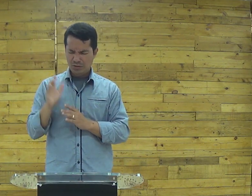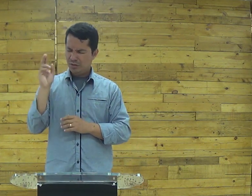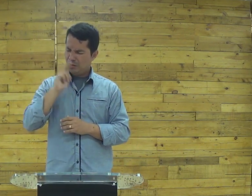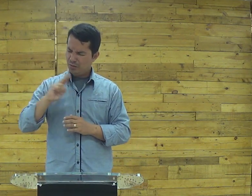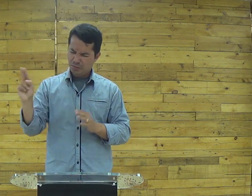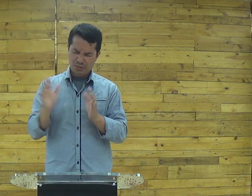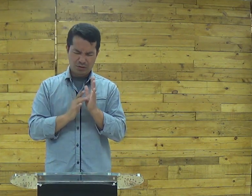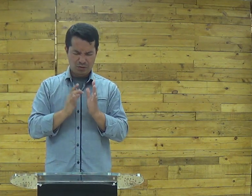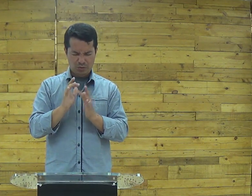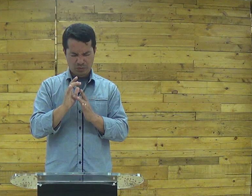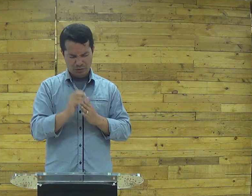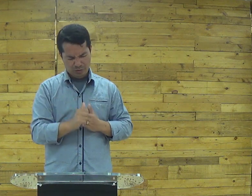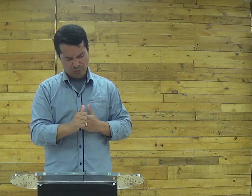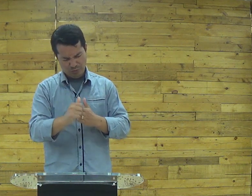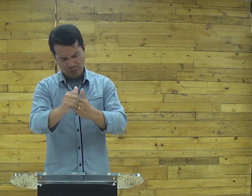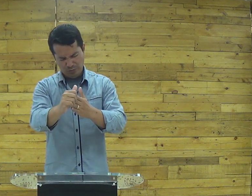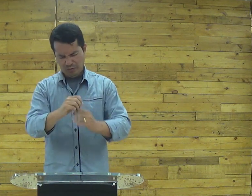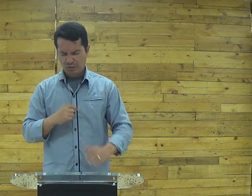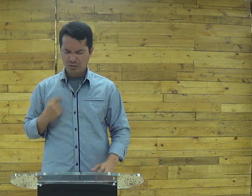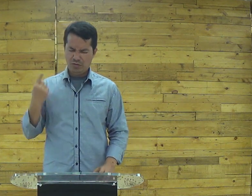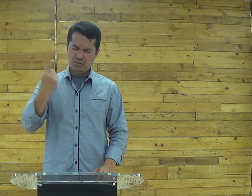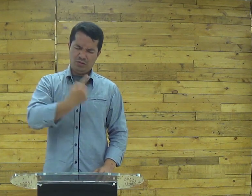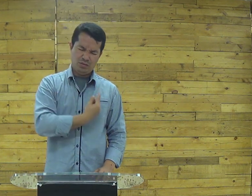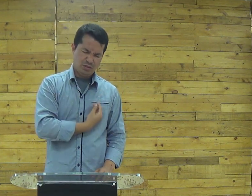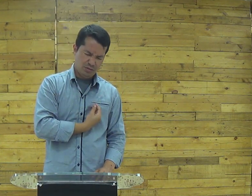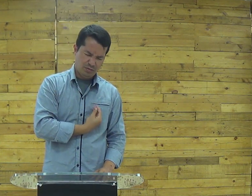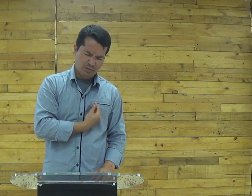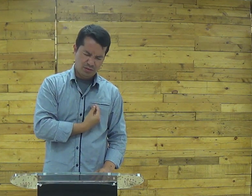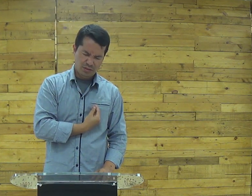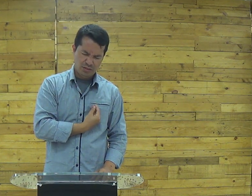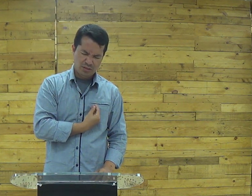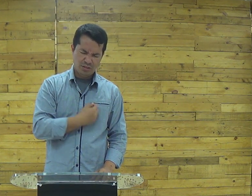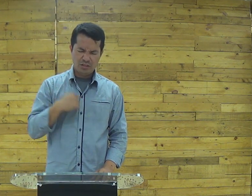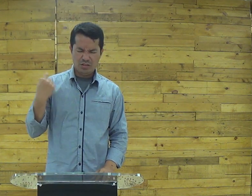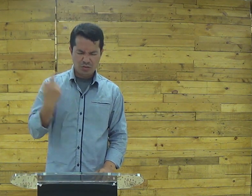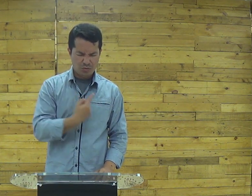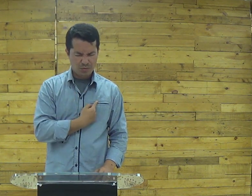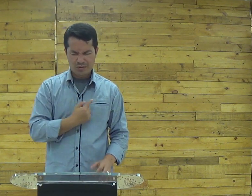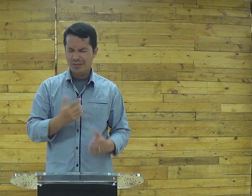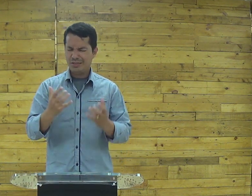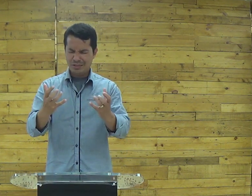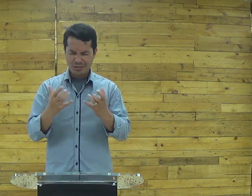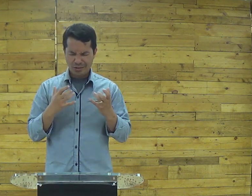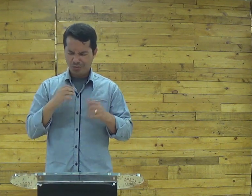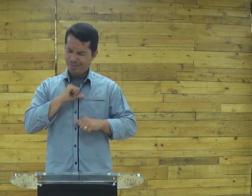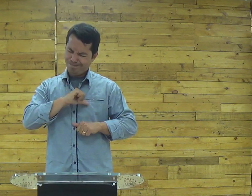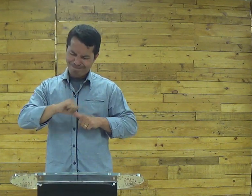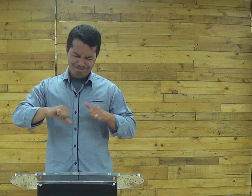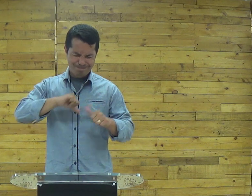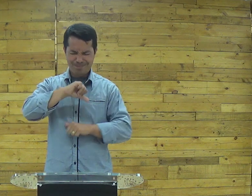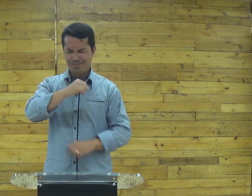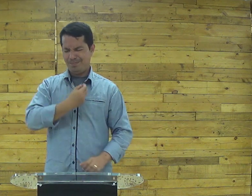nome. Por favor, em nome de Jesus, nos guia. Guia as nossas vidas. Nós